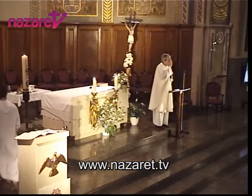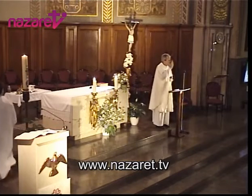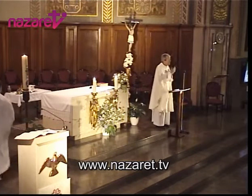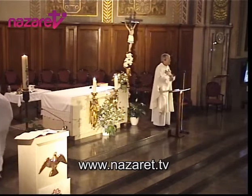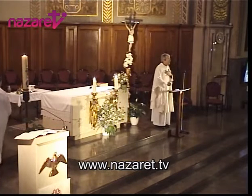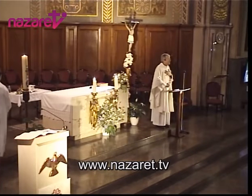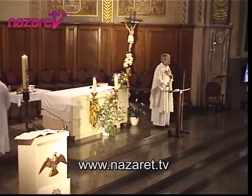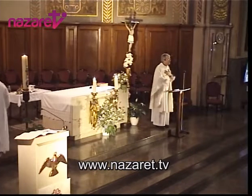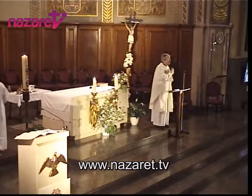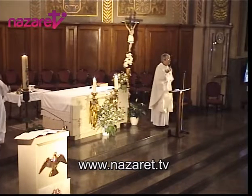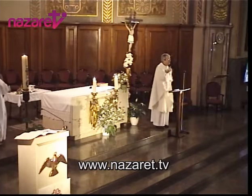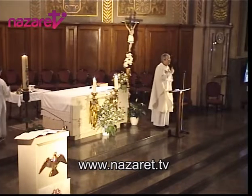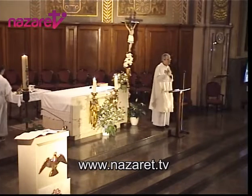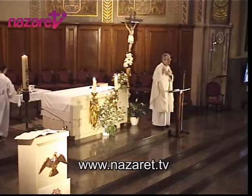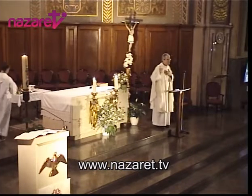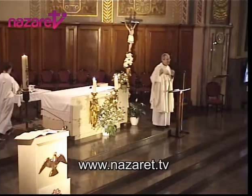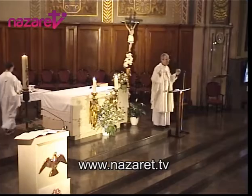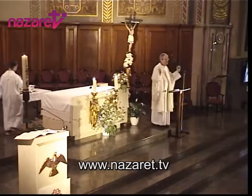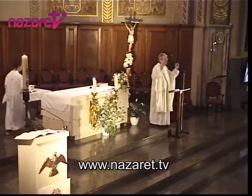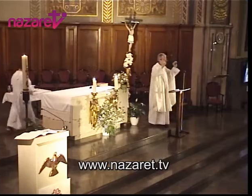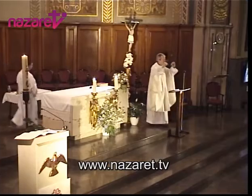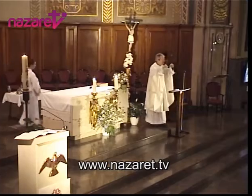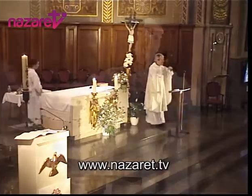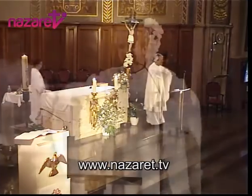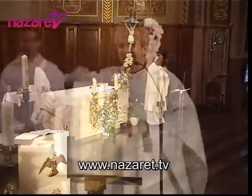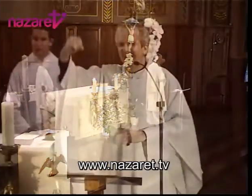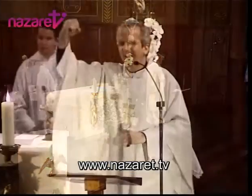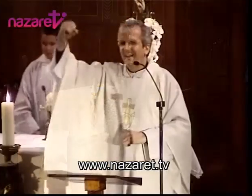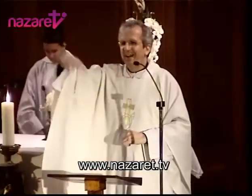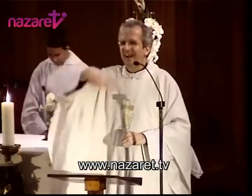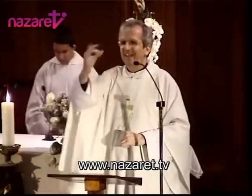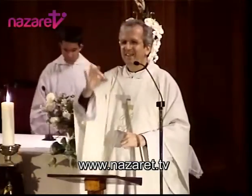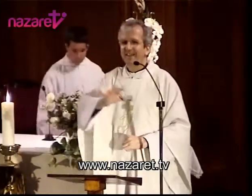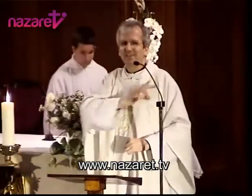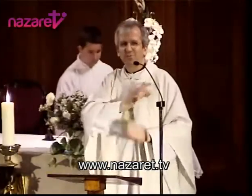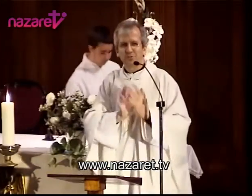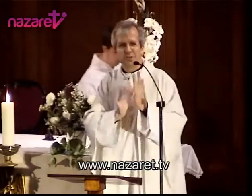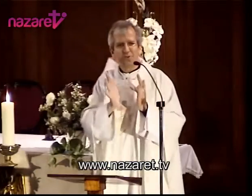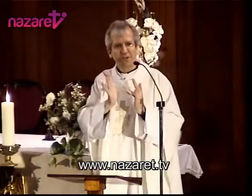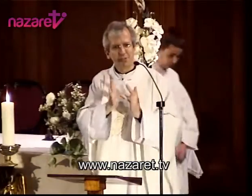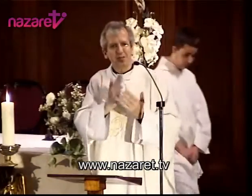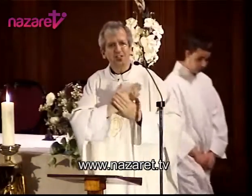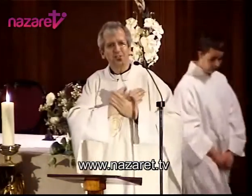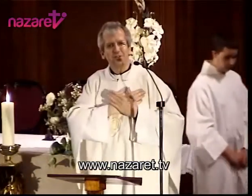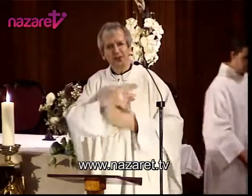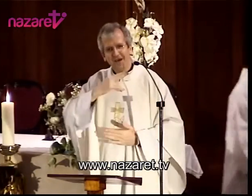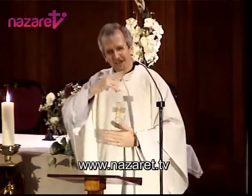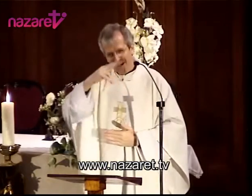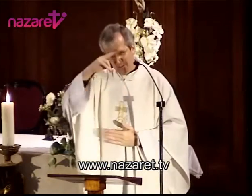En el nombre del Padre, del Hijo y del Espíritu Santo. Amén. La gracia de nuestro Señor Jesucristo, el amor de